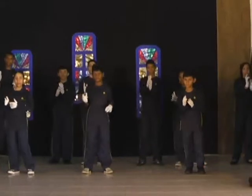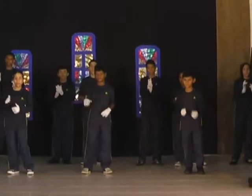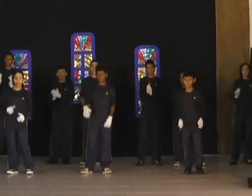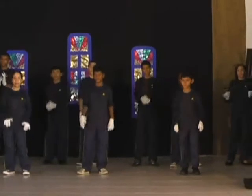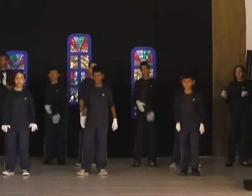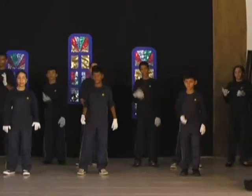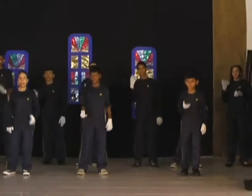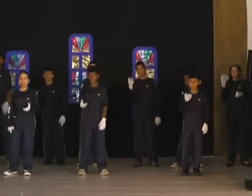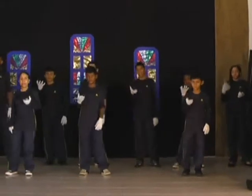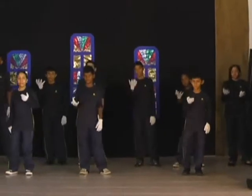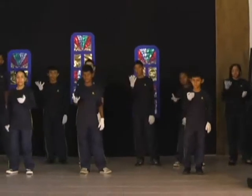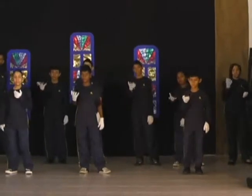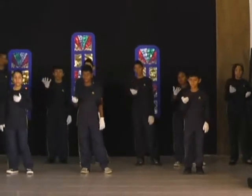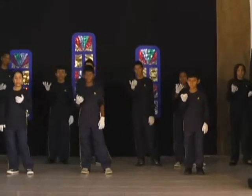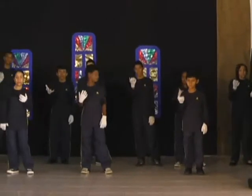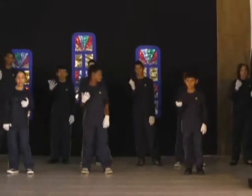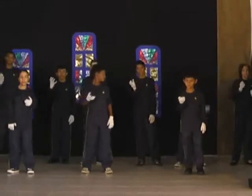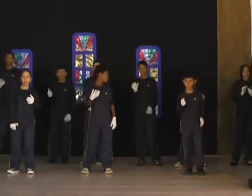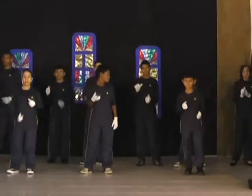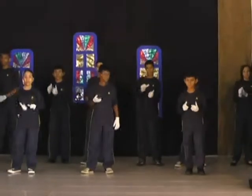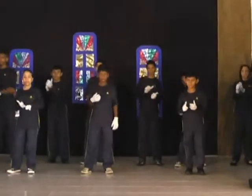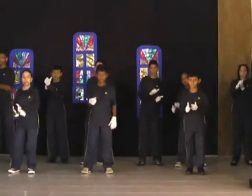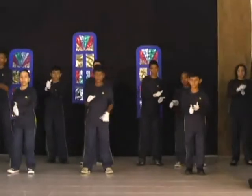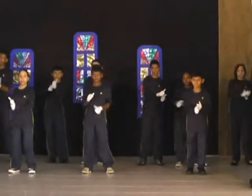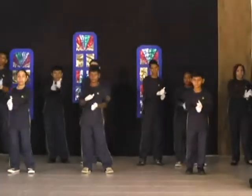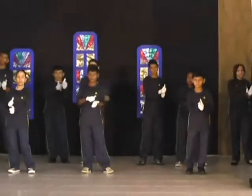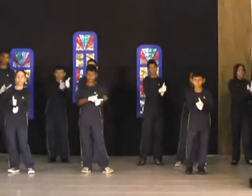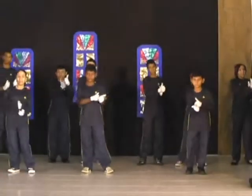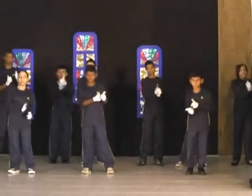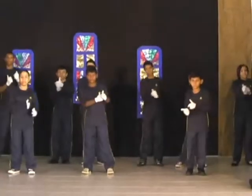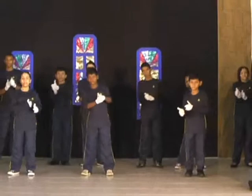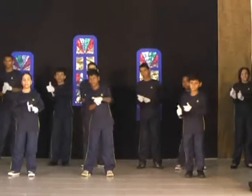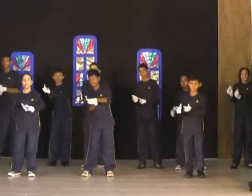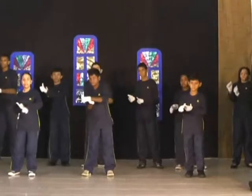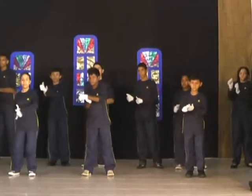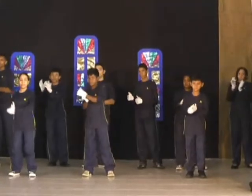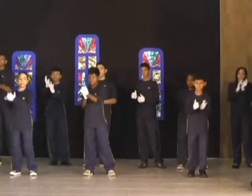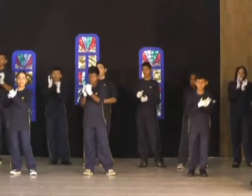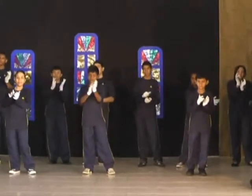quero seguir os passos de Jesus.